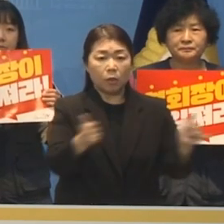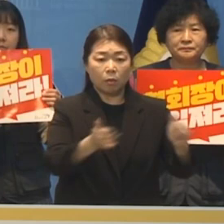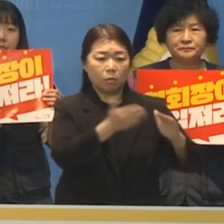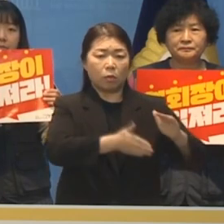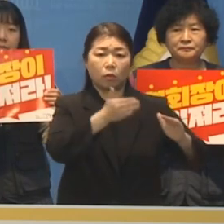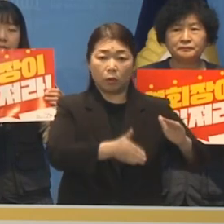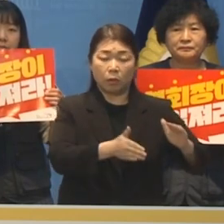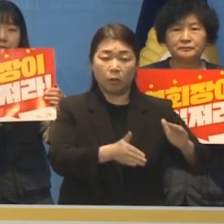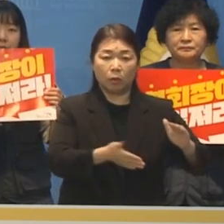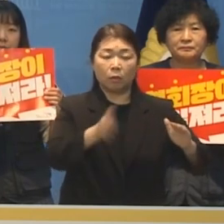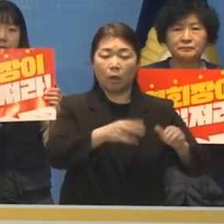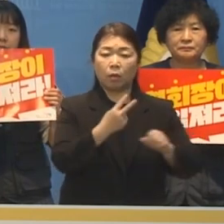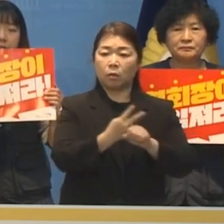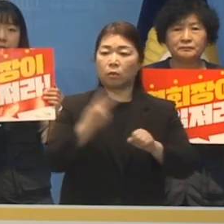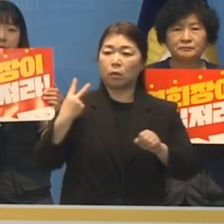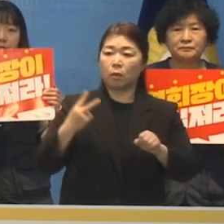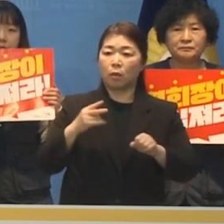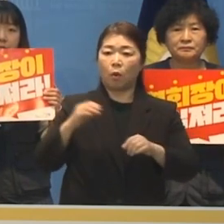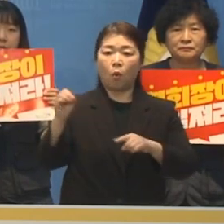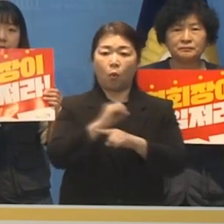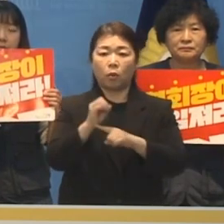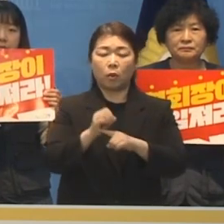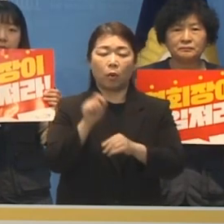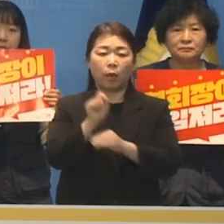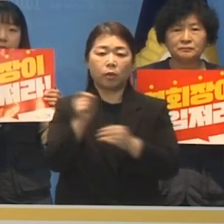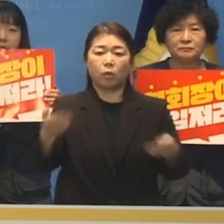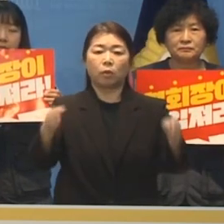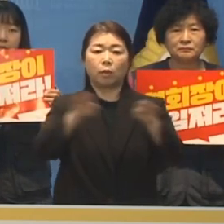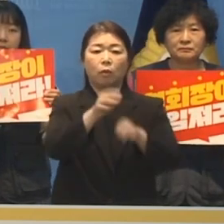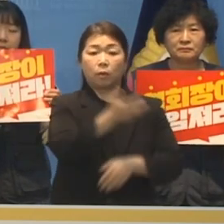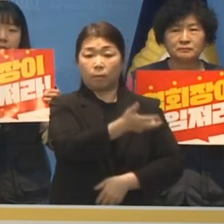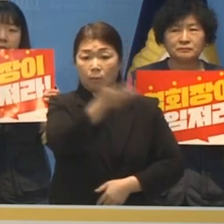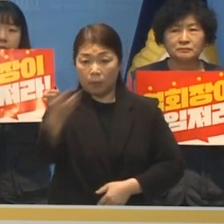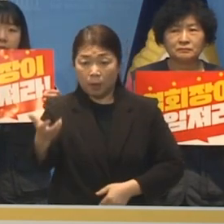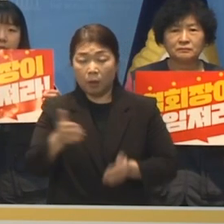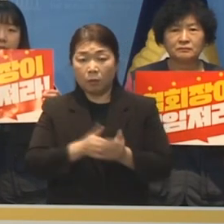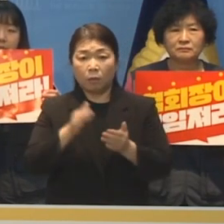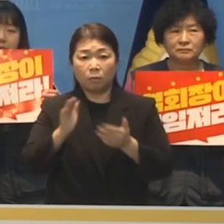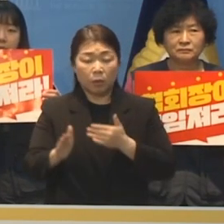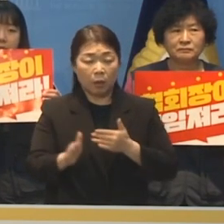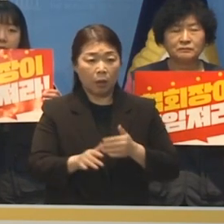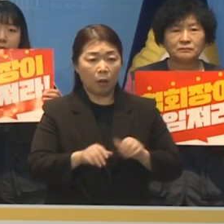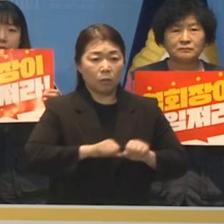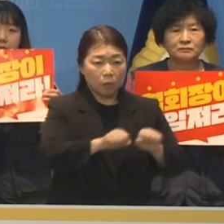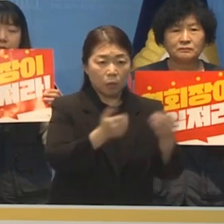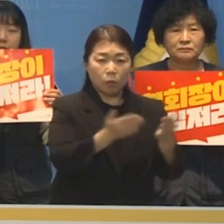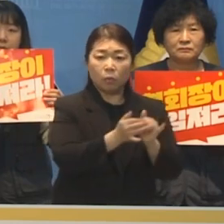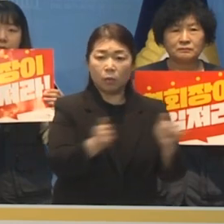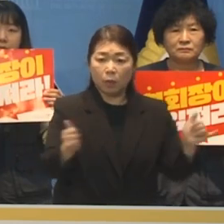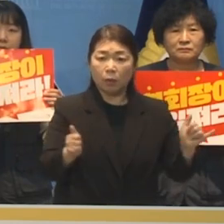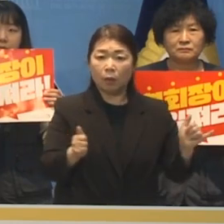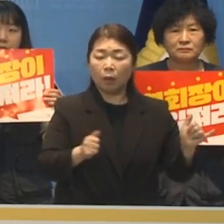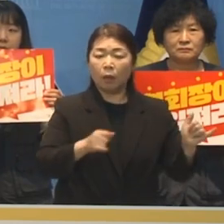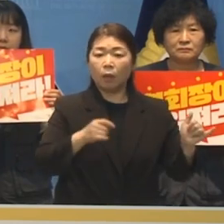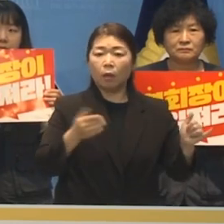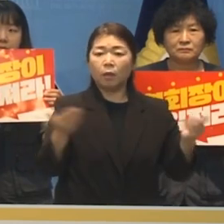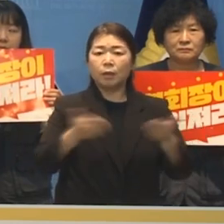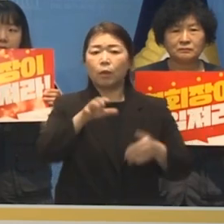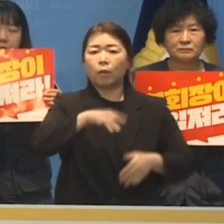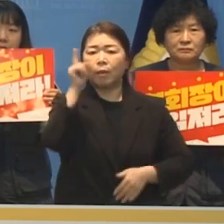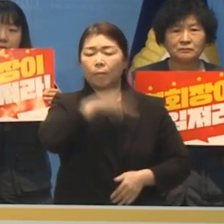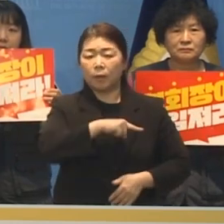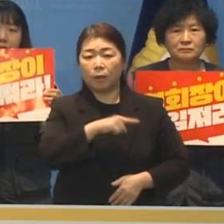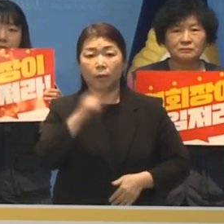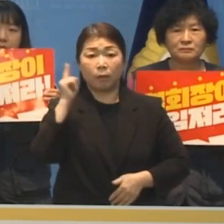오송 행정타운으로 이전한 뒤에는 갑자기 이 미화 노동자들이 나쁜 일자리,